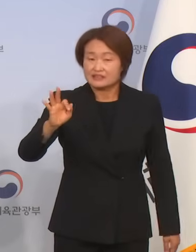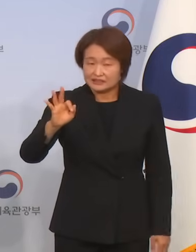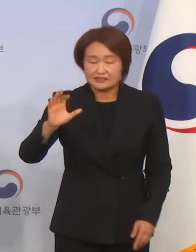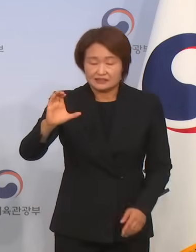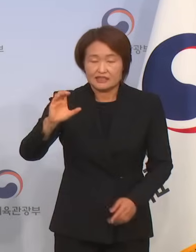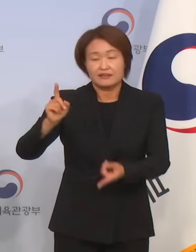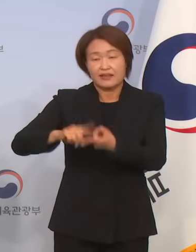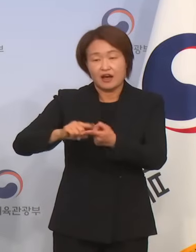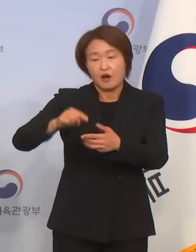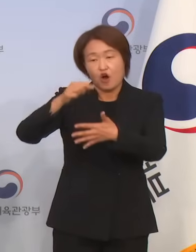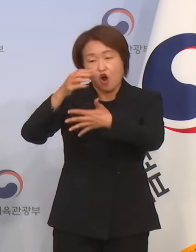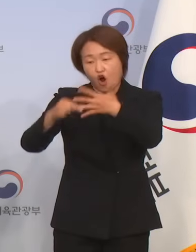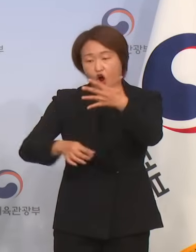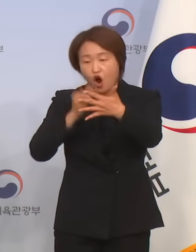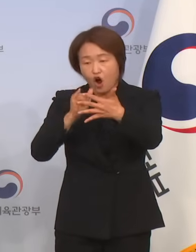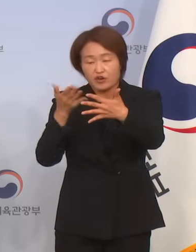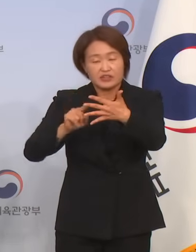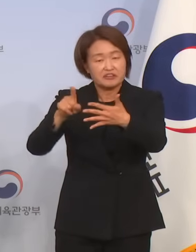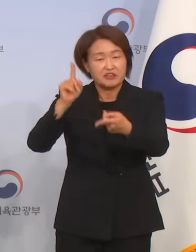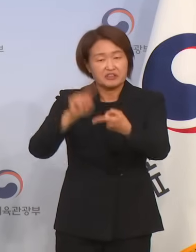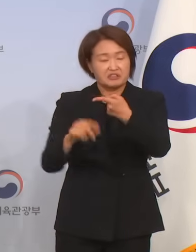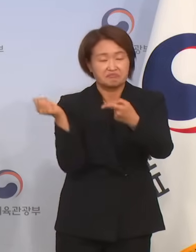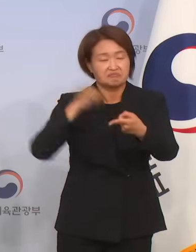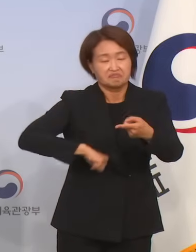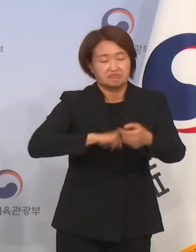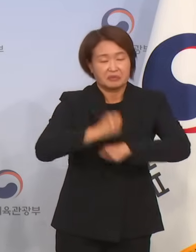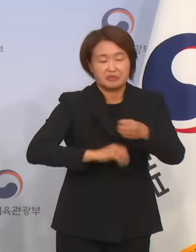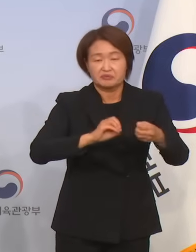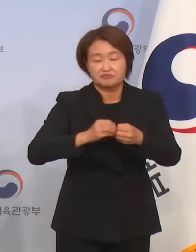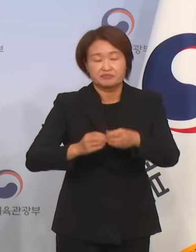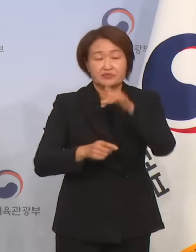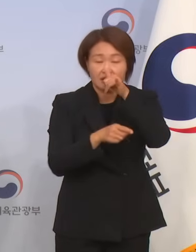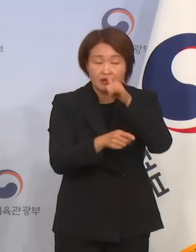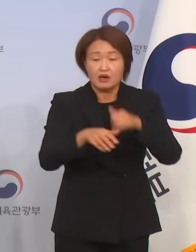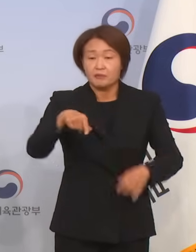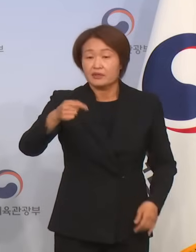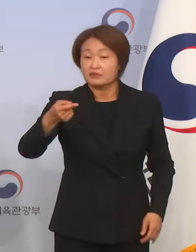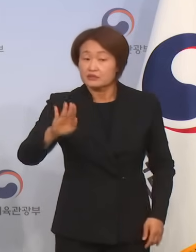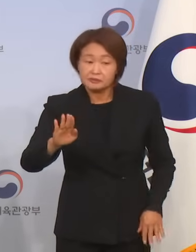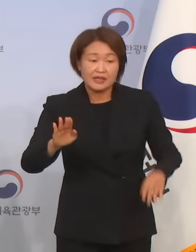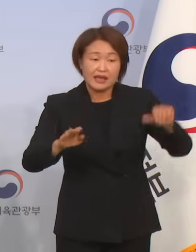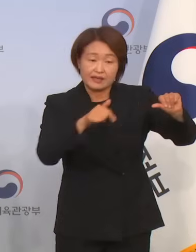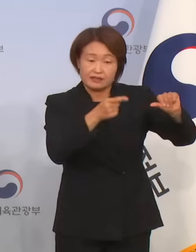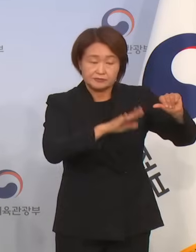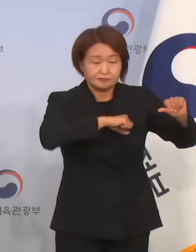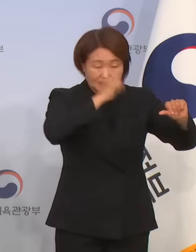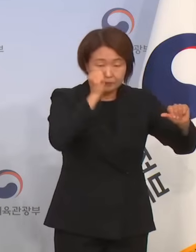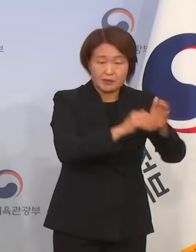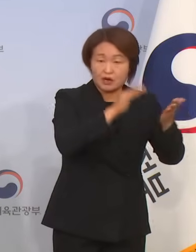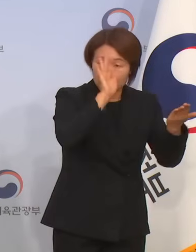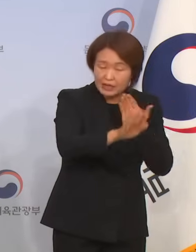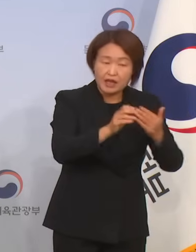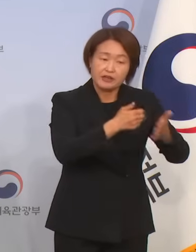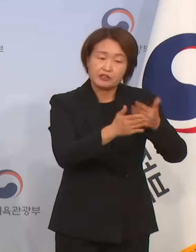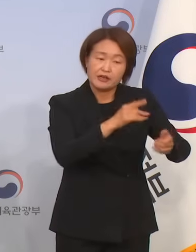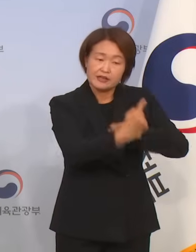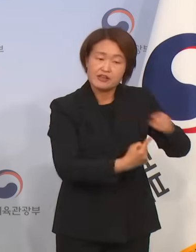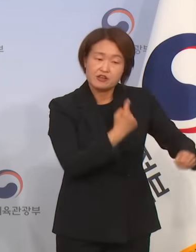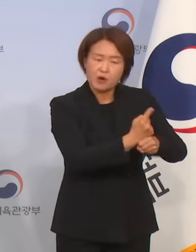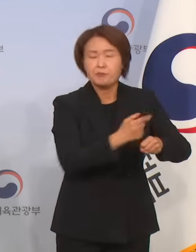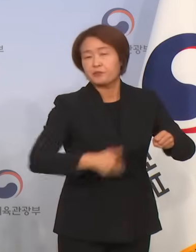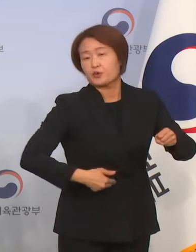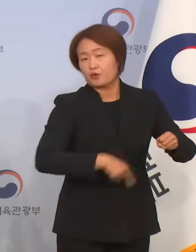위반하여 부당하게 개정하였습니다. B급은 A급 취득 후 지도자 경력 1년이